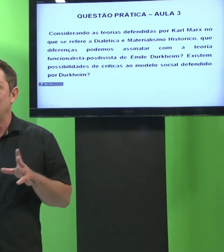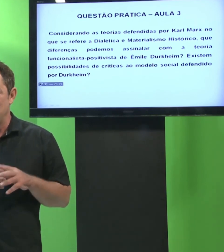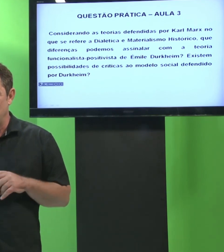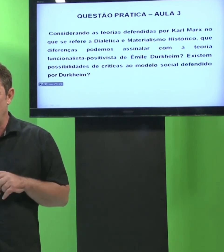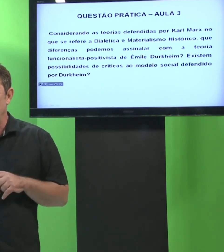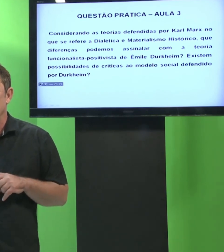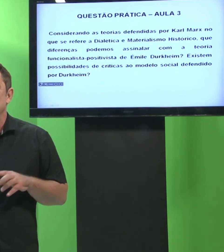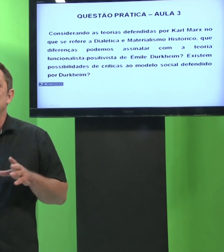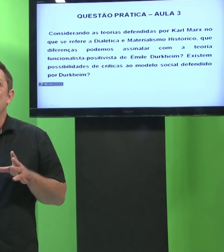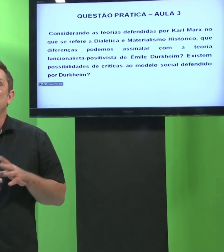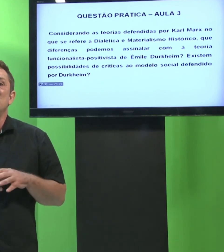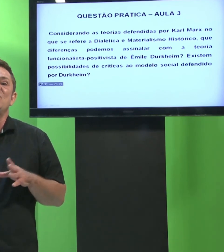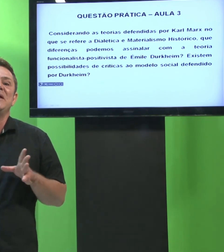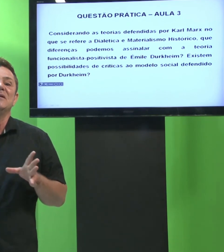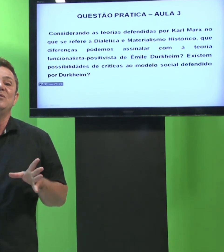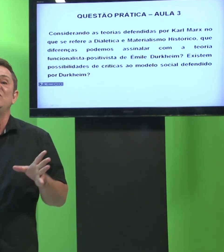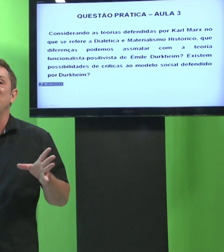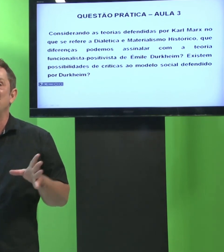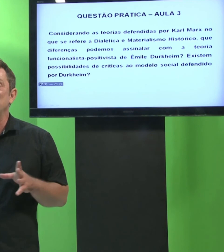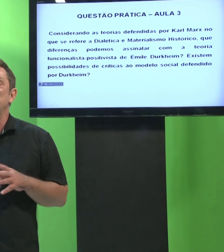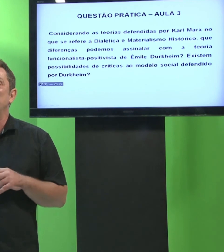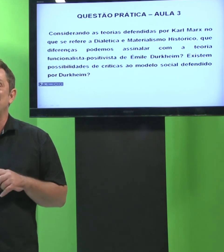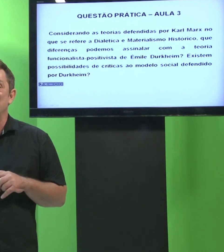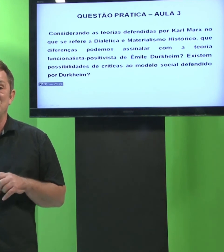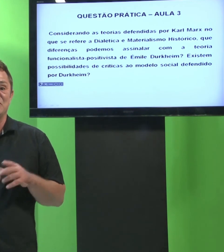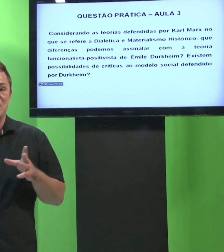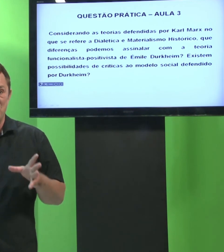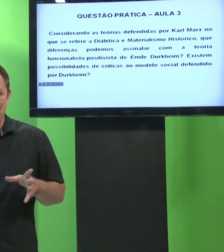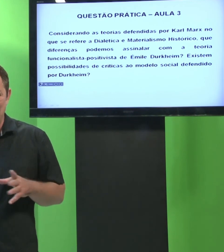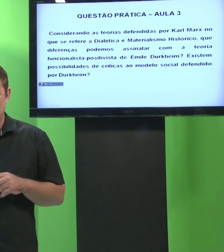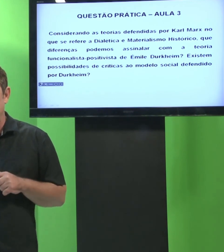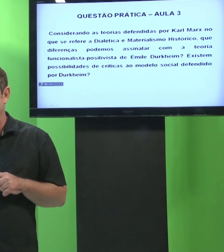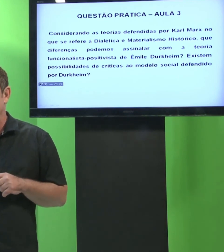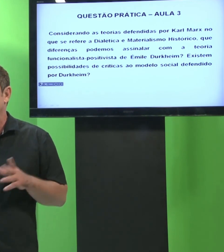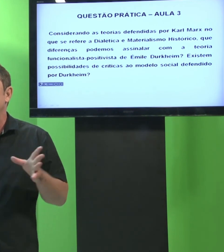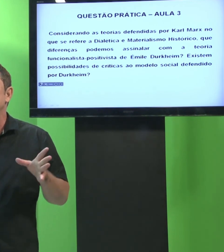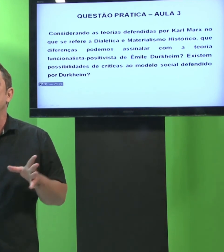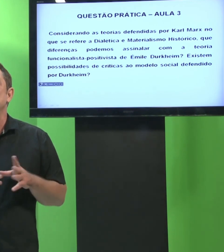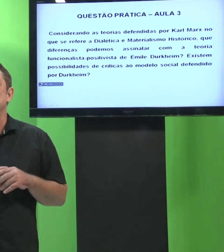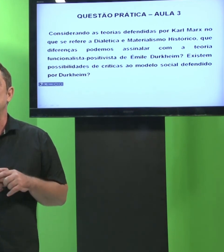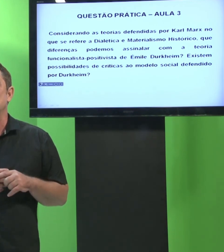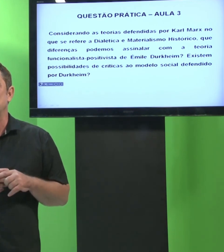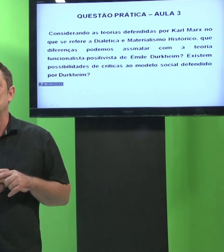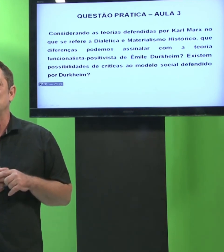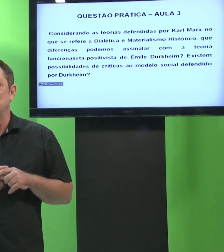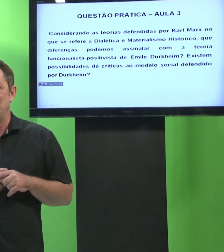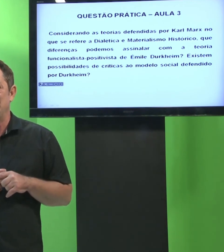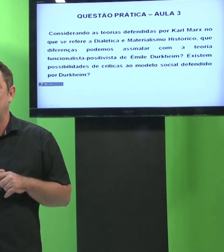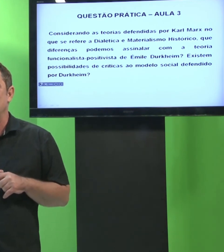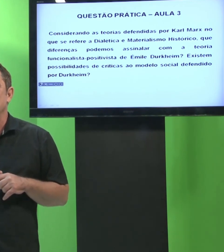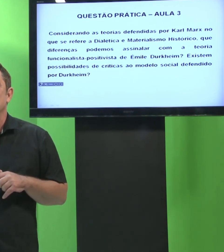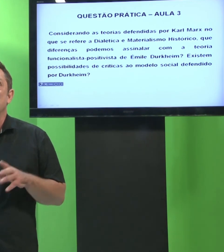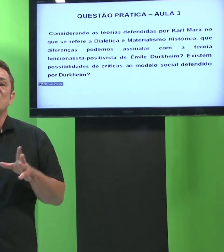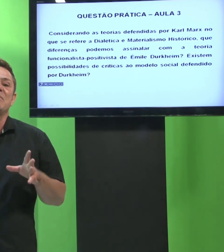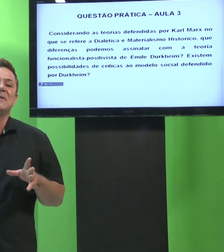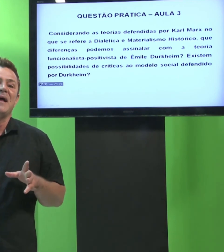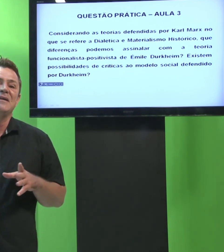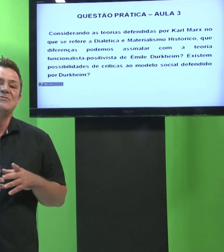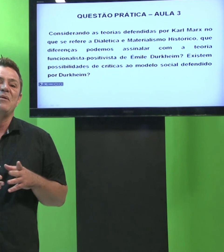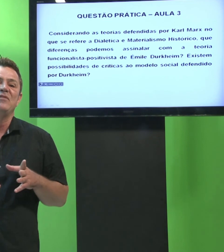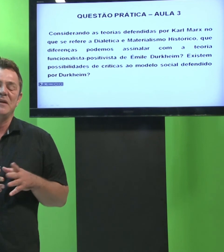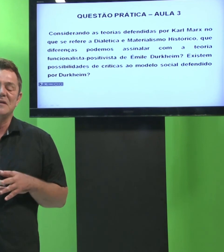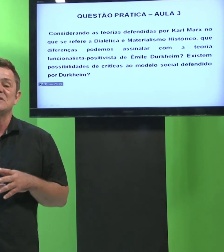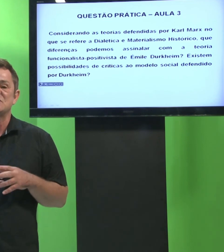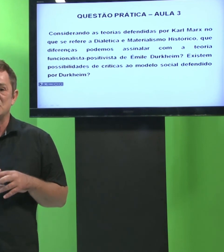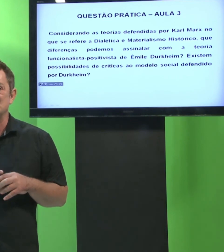pobre alemão, sabia como era duro viver no enfrentamento da pobreza e das péssimas condições de vida que o